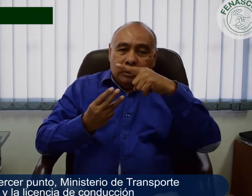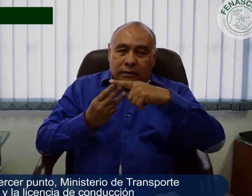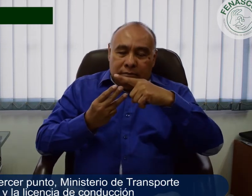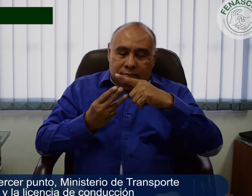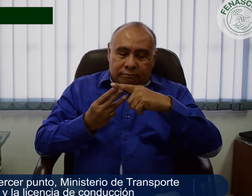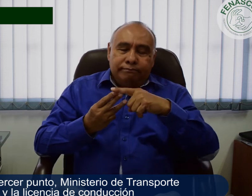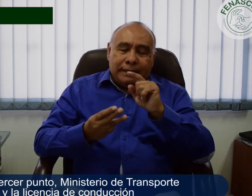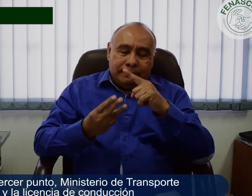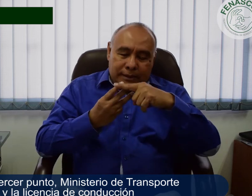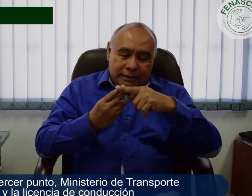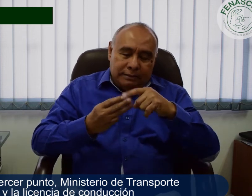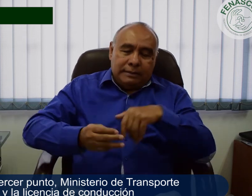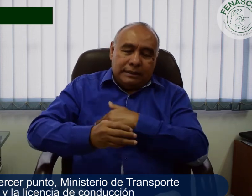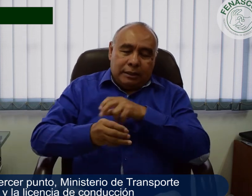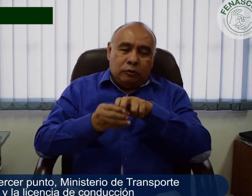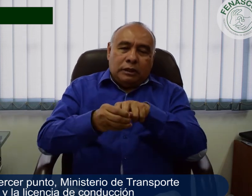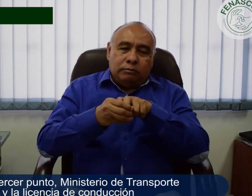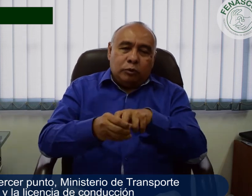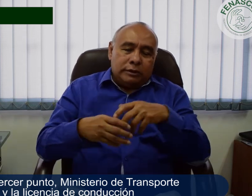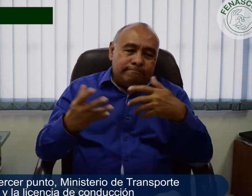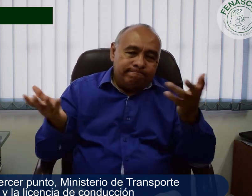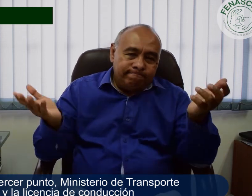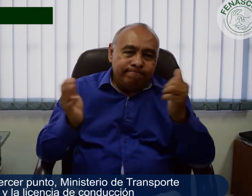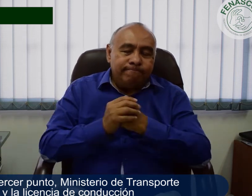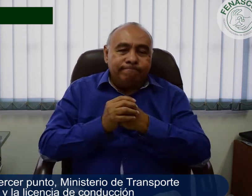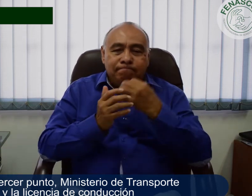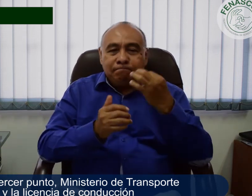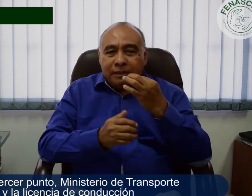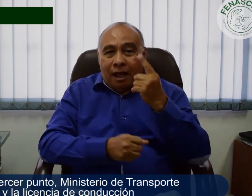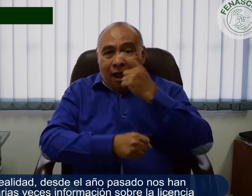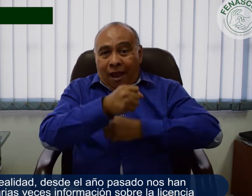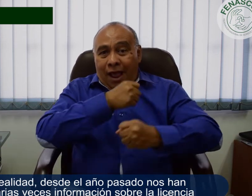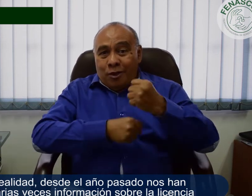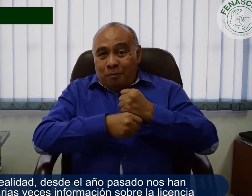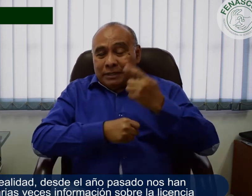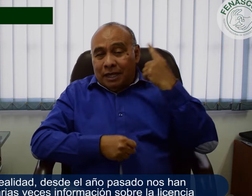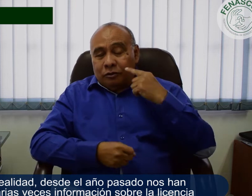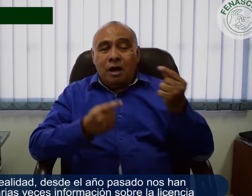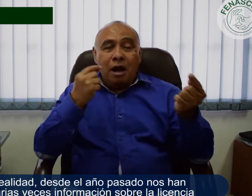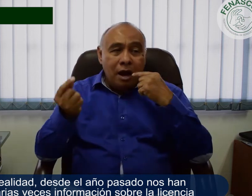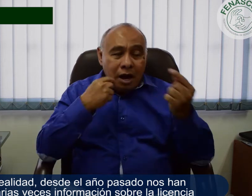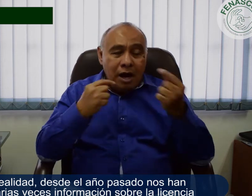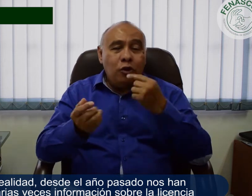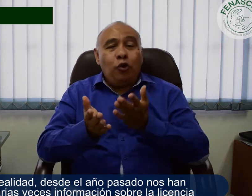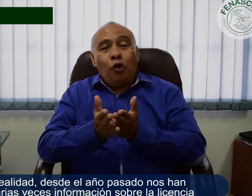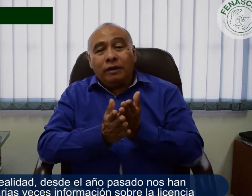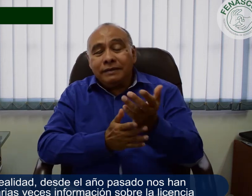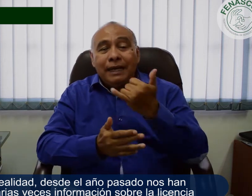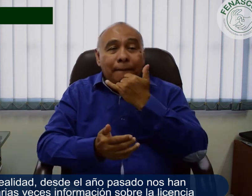punto, Ministerio de Transporte y la Licencia de Conducción, pues en realidad desde el año pasado nos han requerido varias